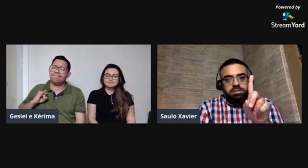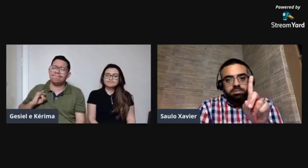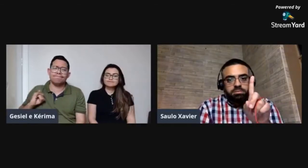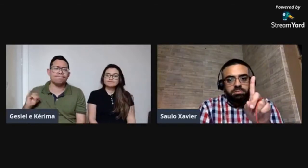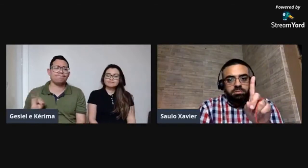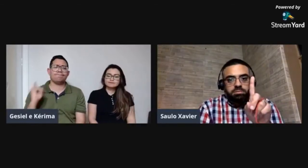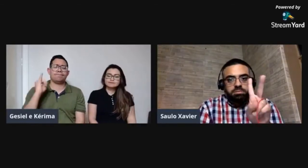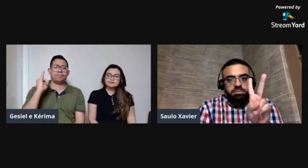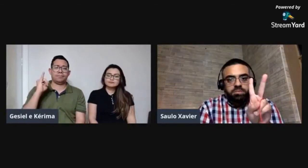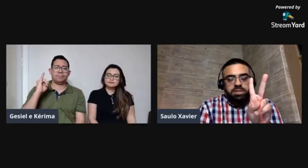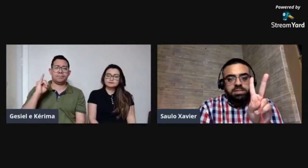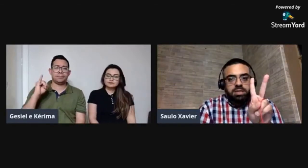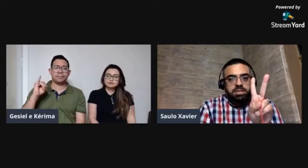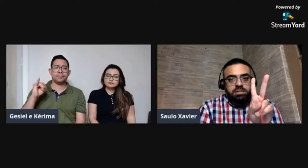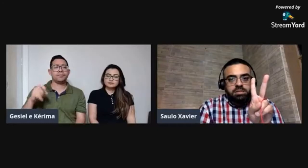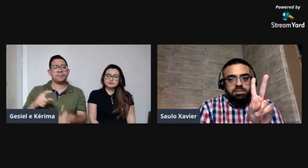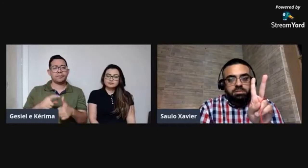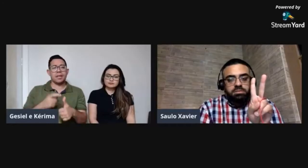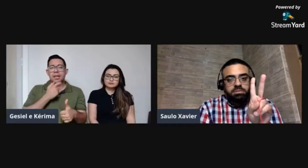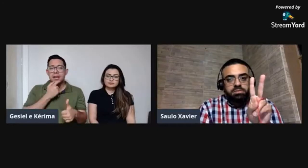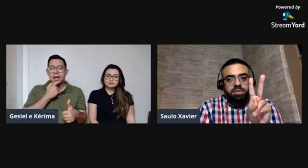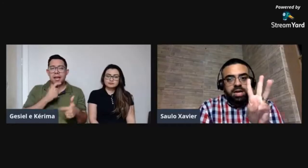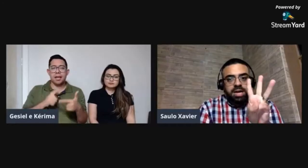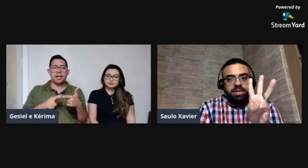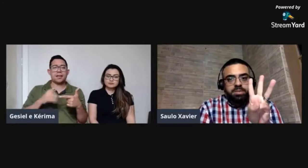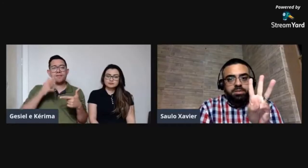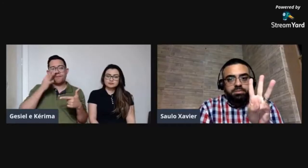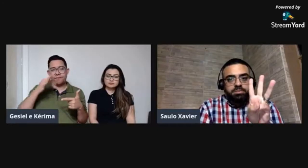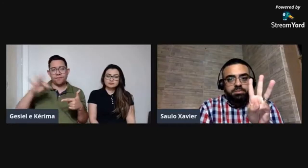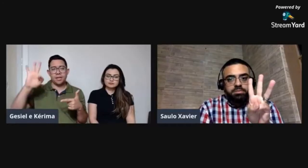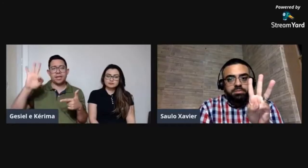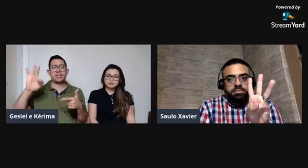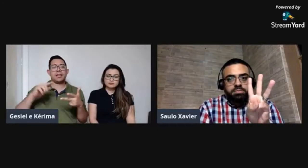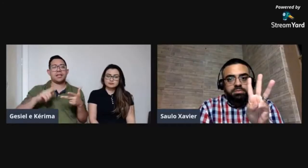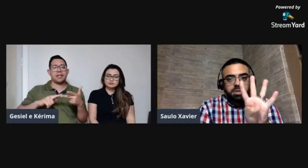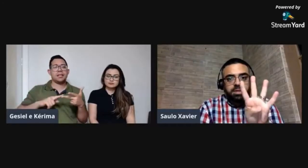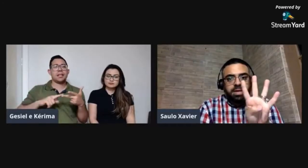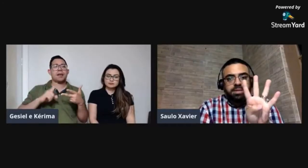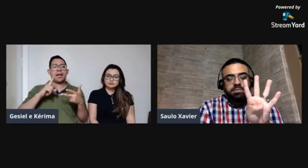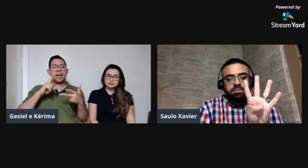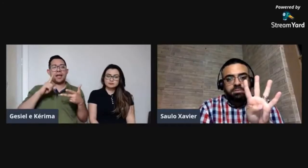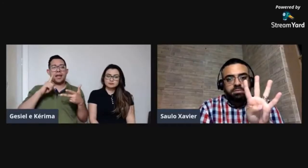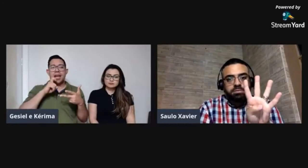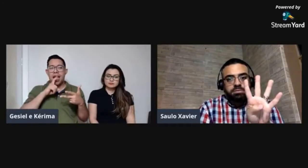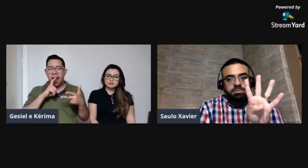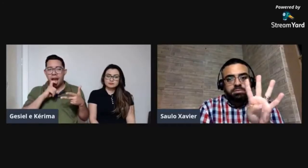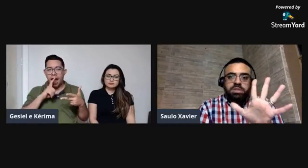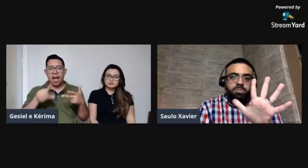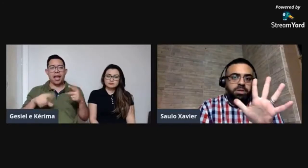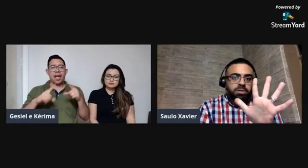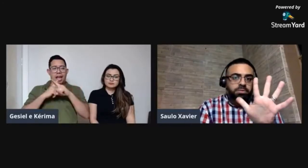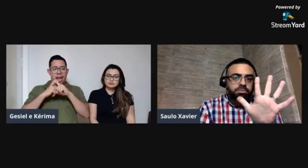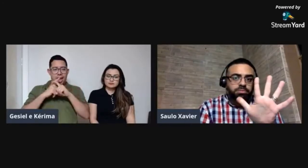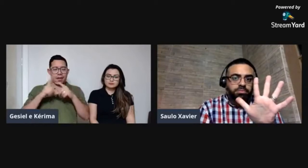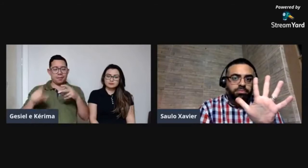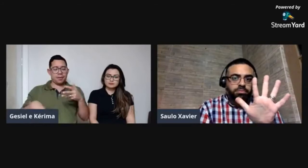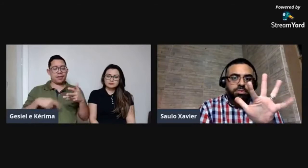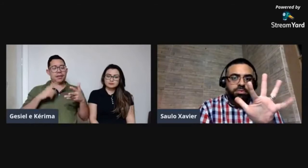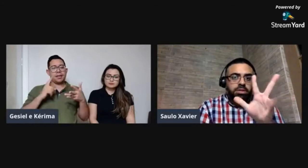Inglês, francês, árabe, mandarim e